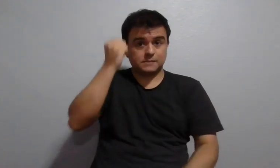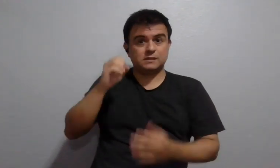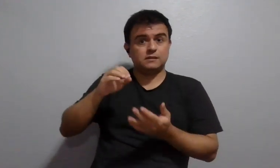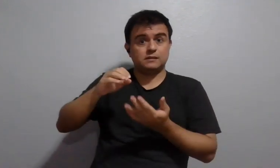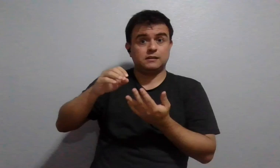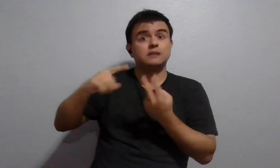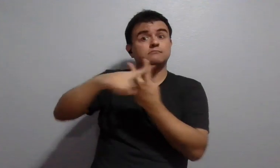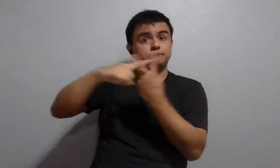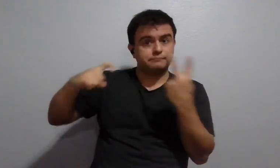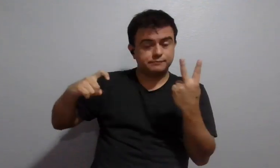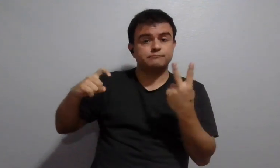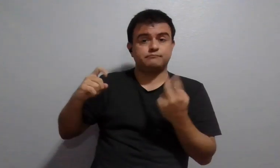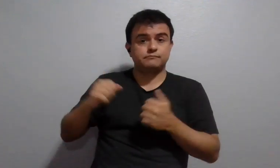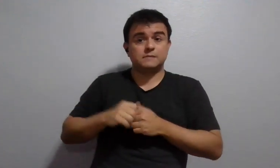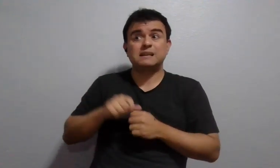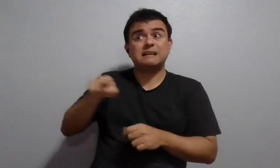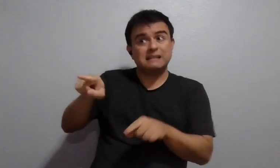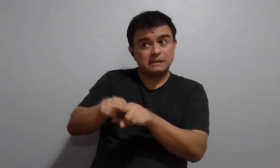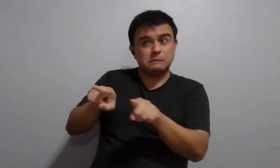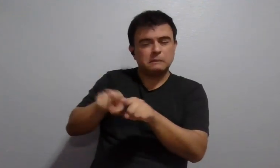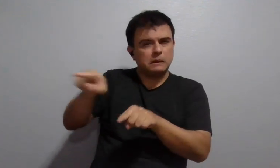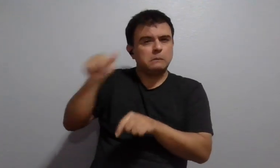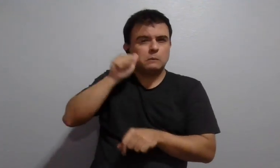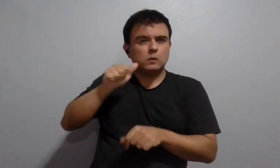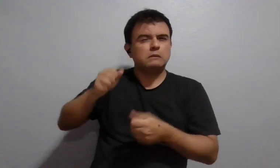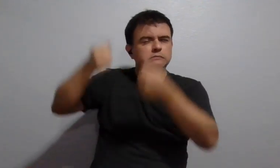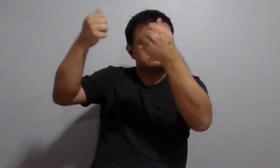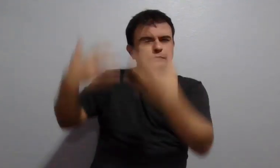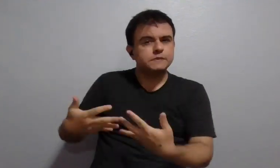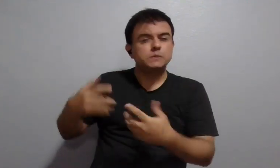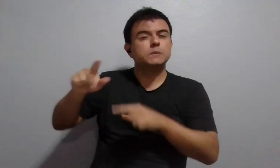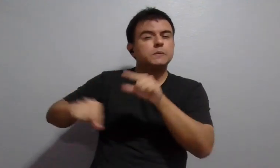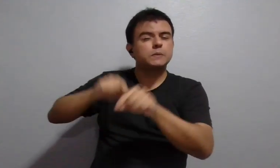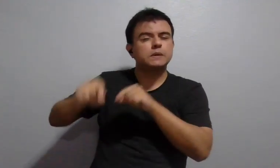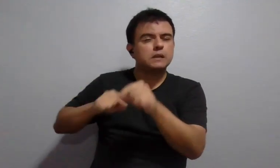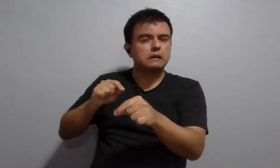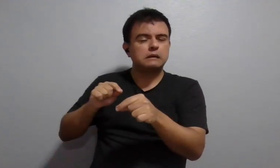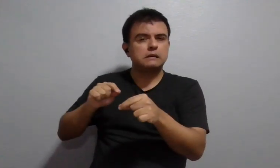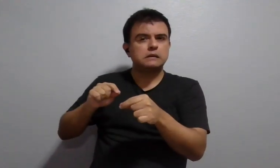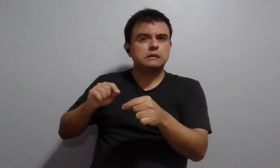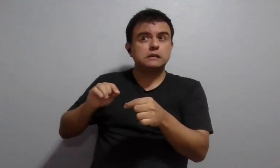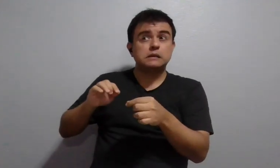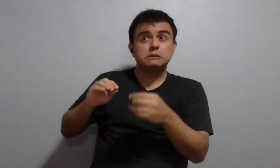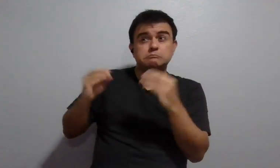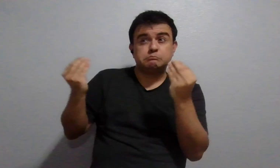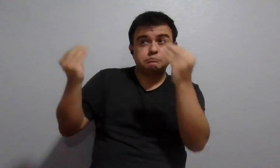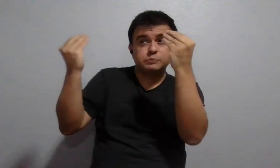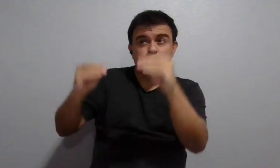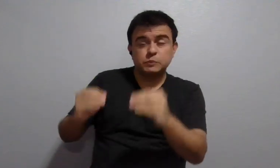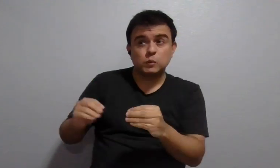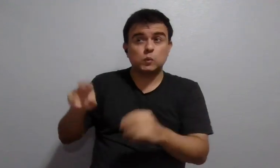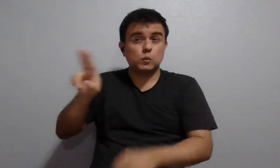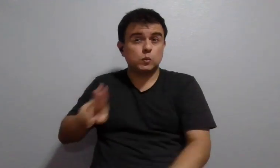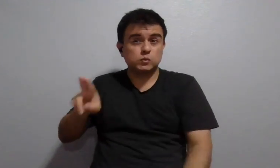URGS, aborda ainda a questão da disponibilidade e uso de intérpretes qualificados